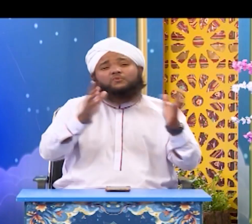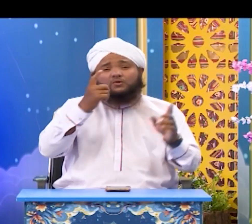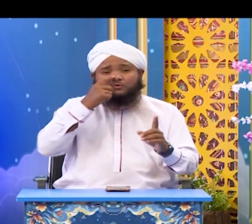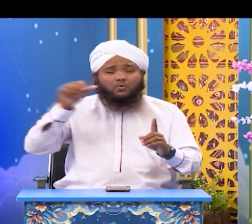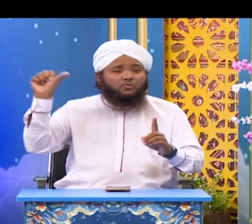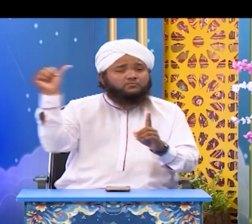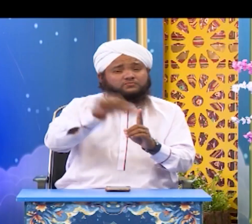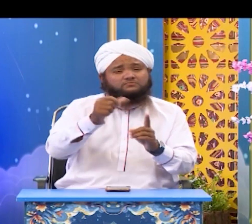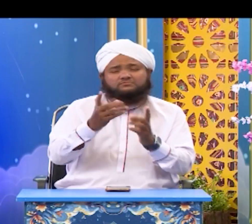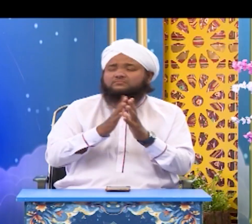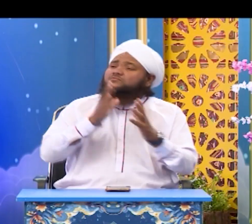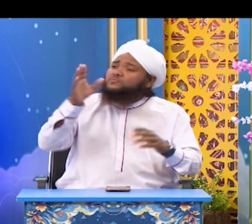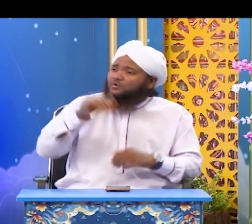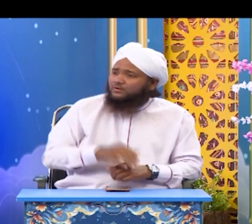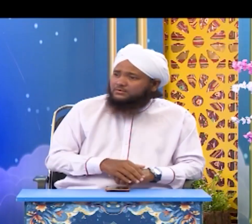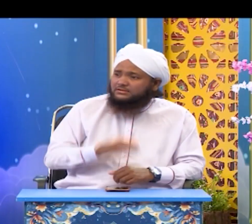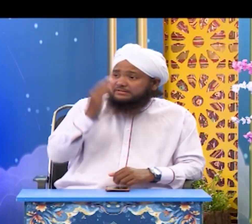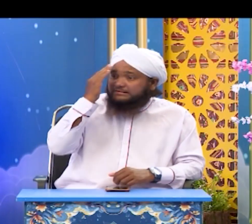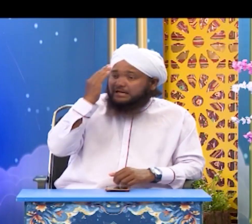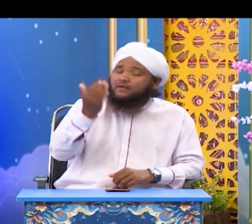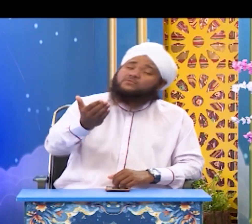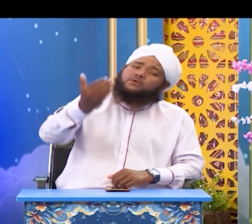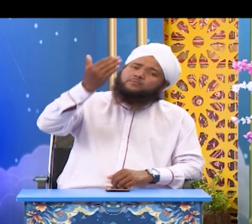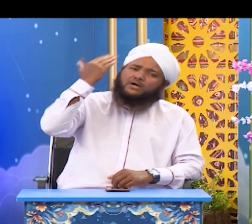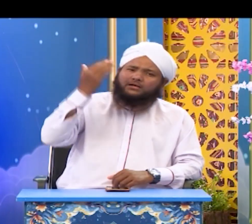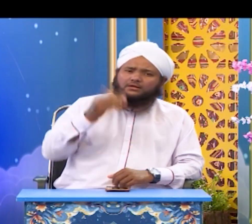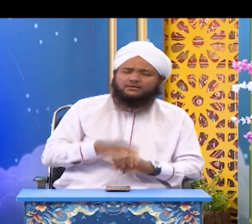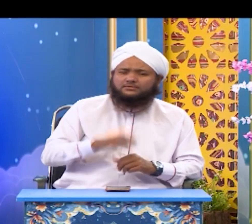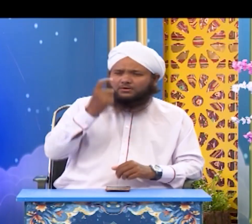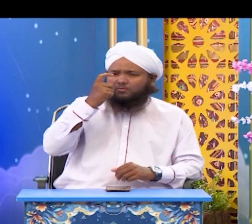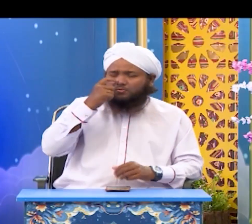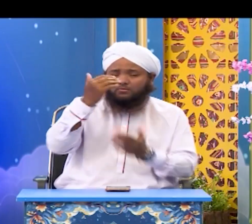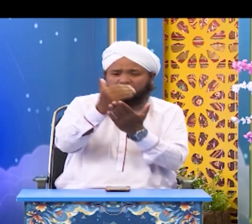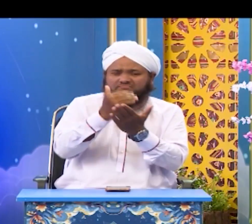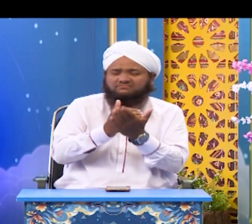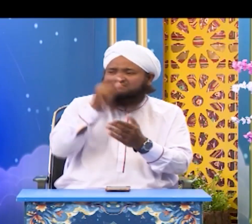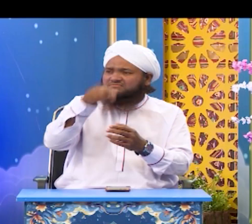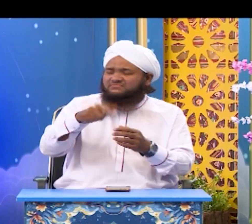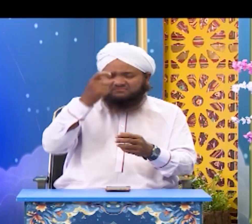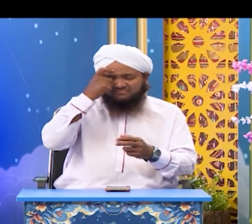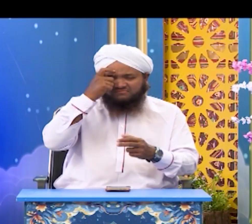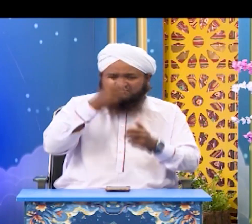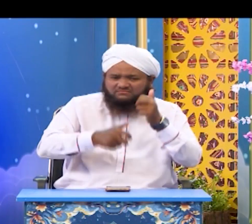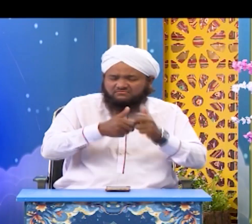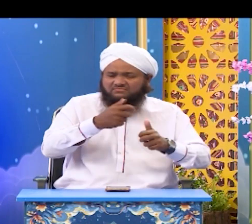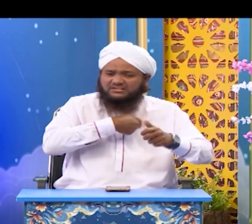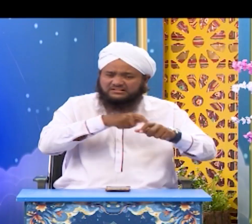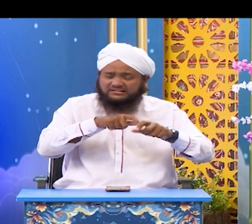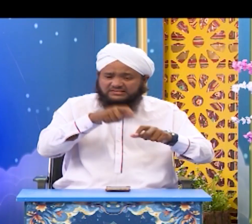کو پہنچے ہوئے تھے۔ اسلام سے پہلے عورت کو کیسی کیسی دلسوز مصیبتوں کا سامنا کرنا پڑتا تھا،